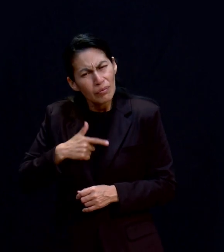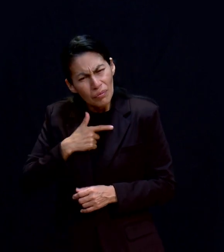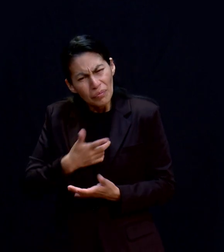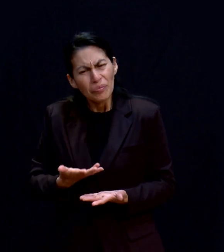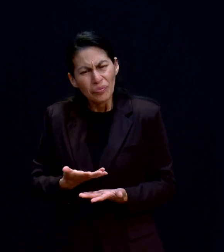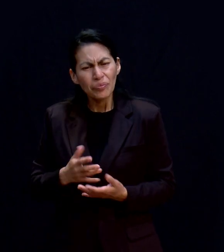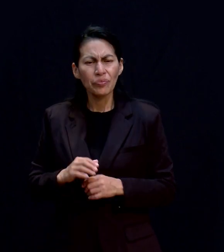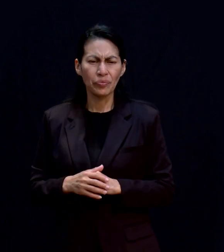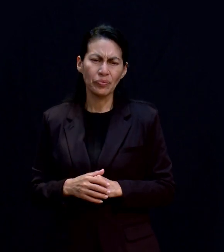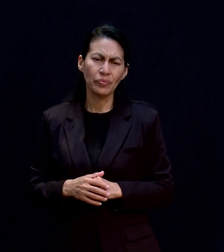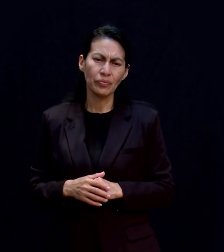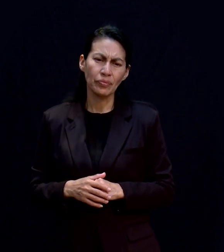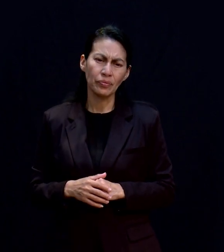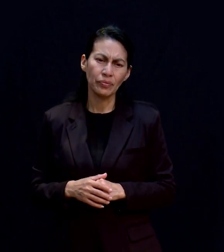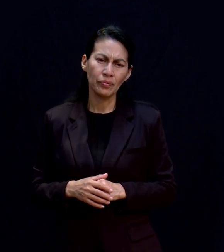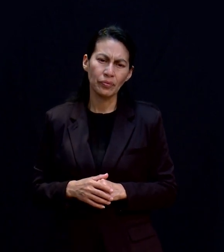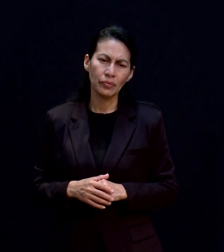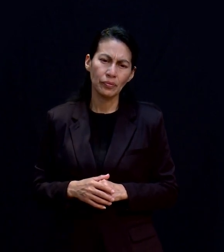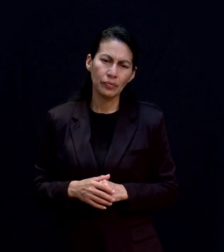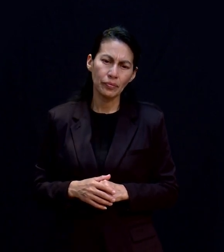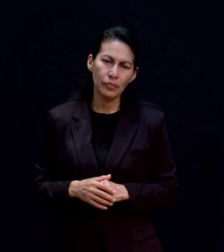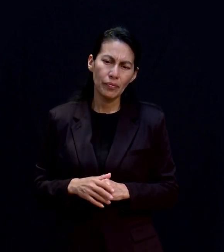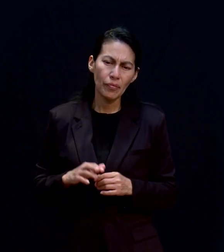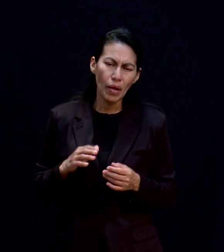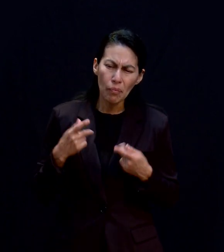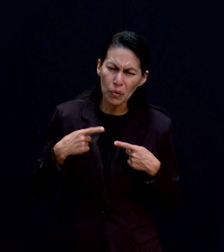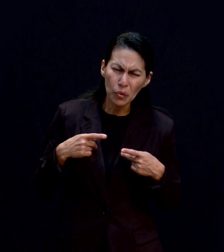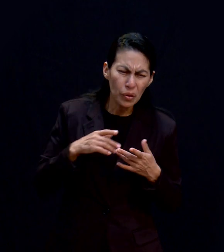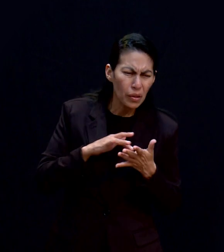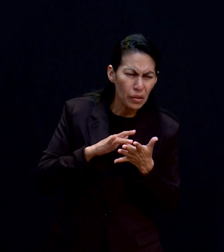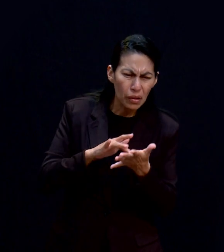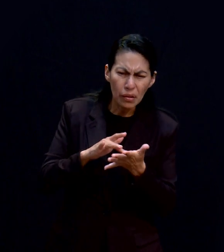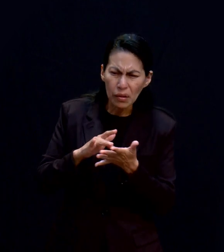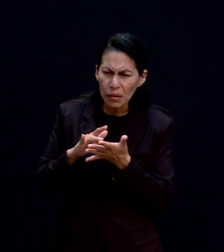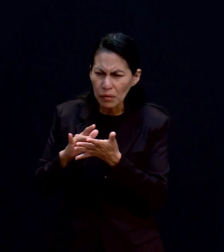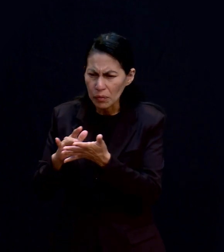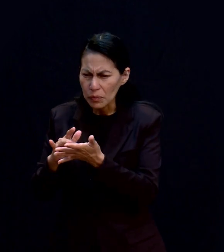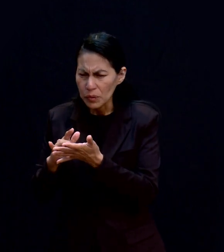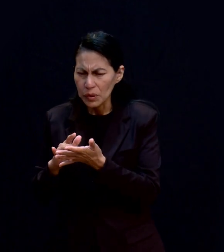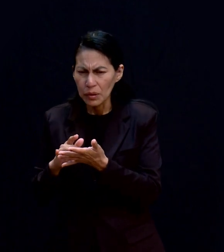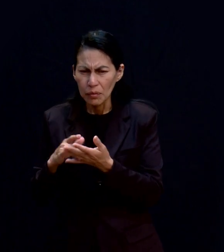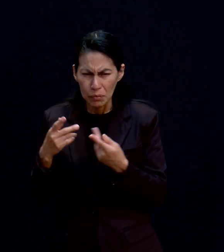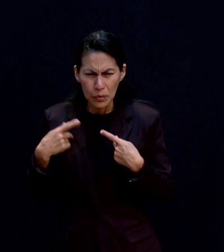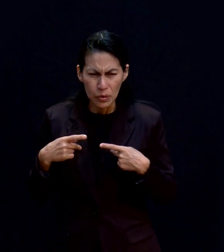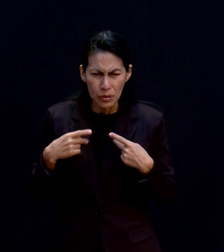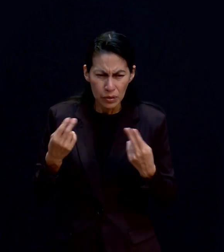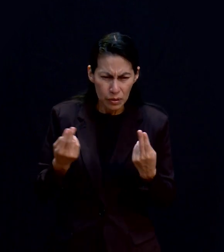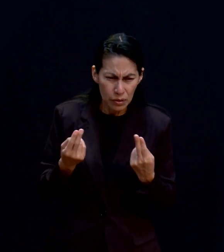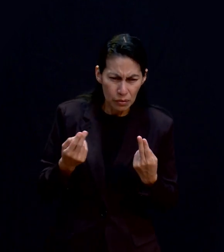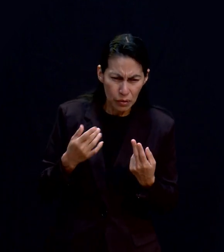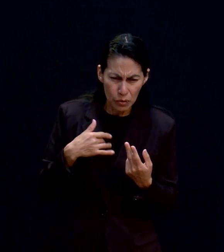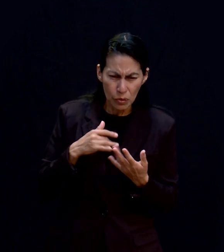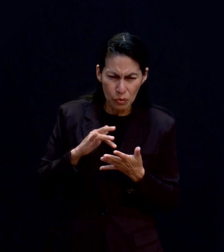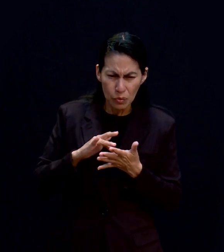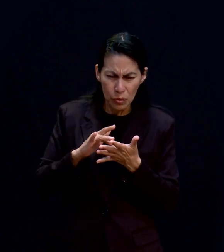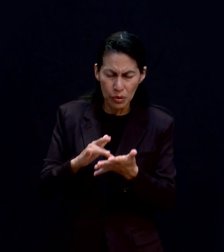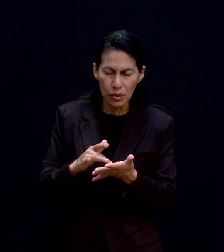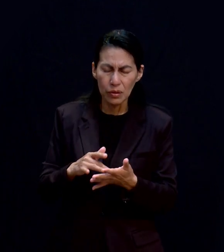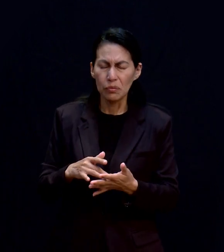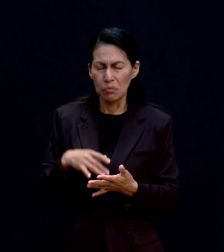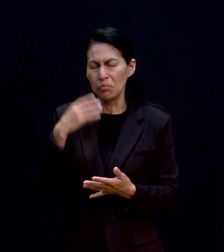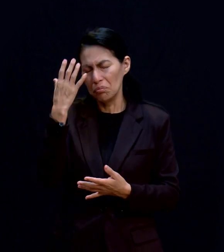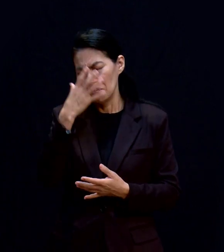haciendo algo que a mí me encantaba estar apoyando a algunas personas que lo necesitaban pues